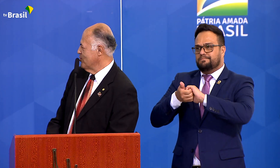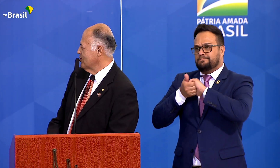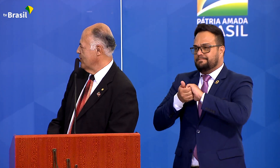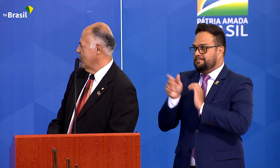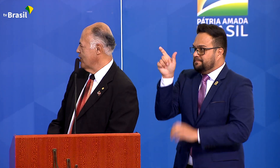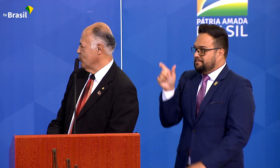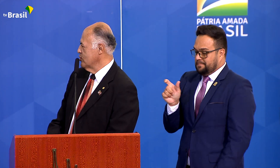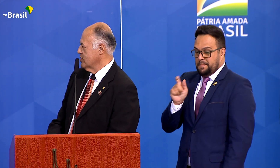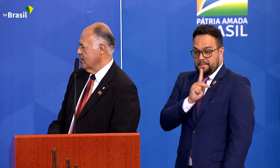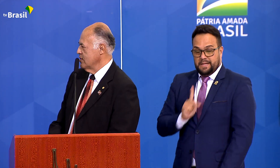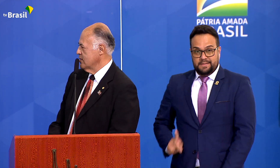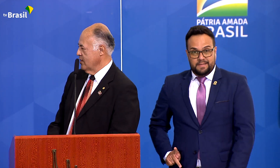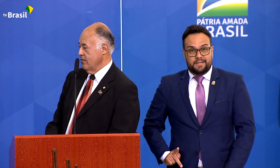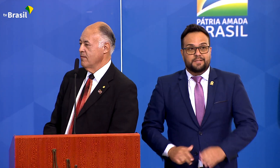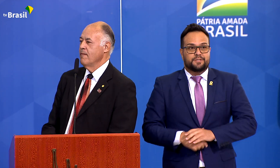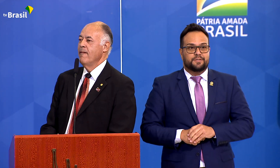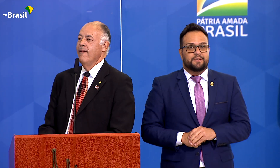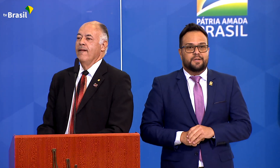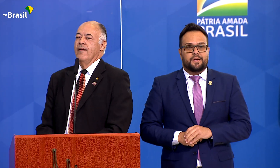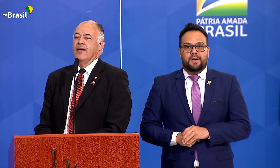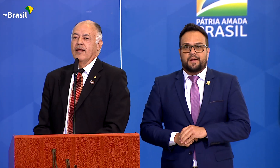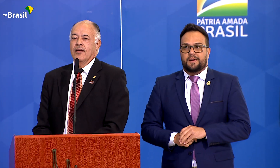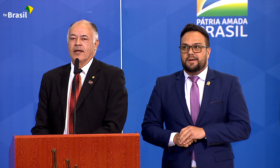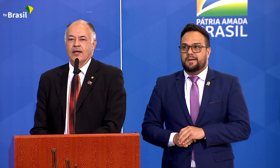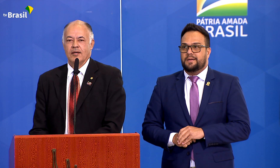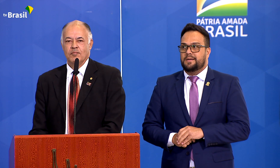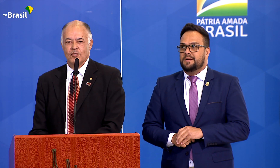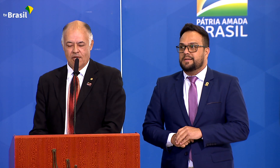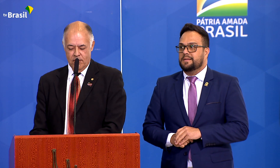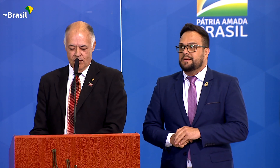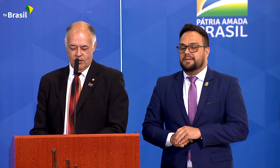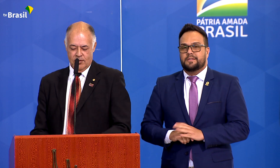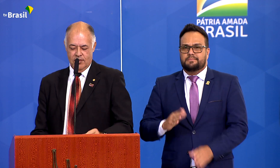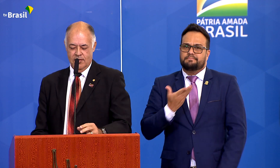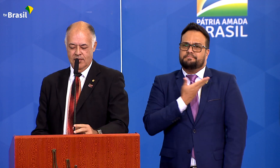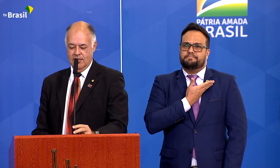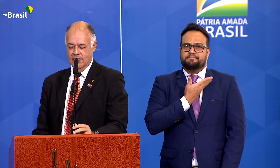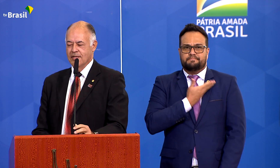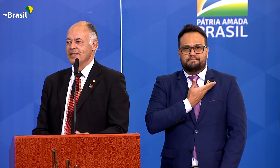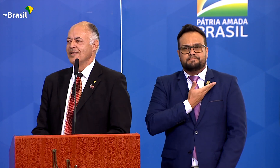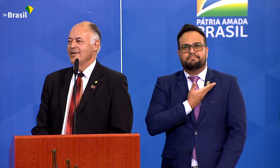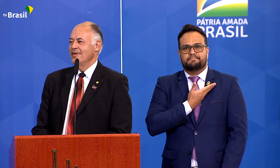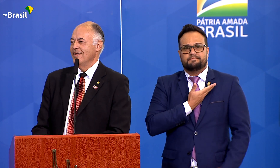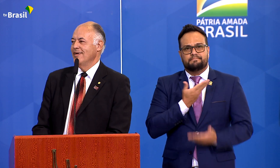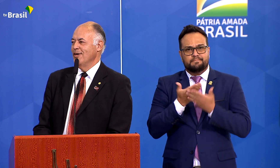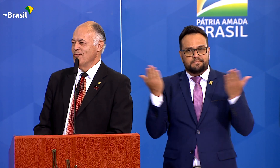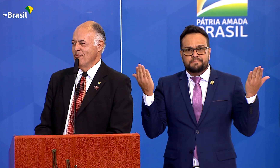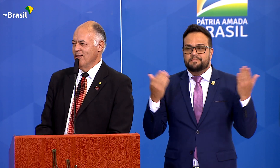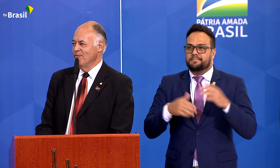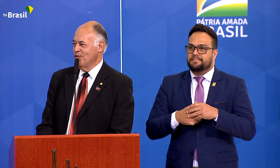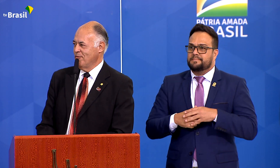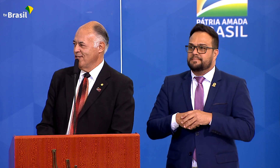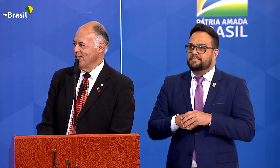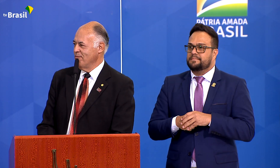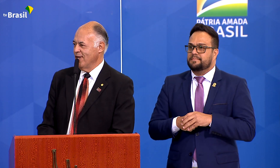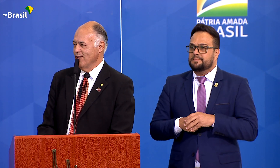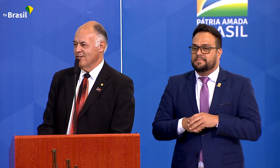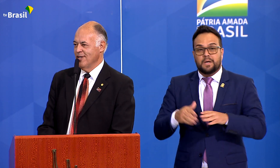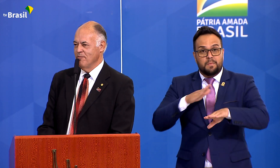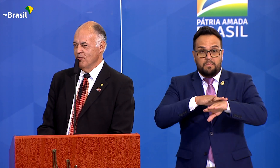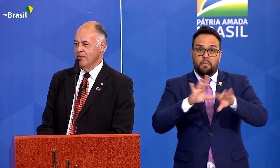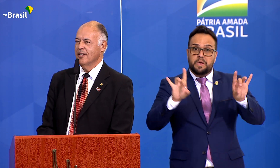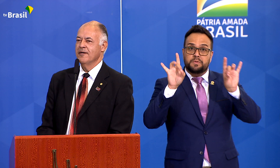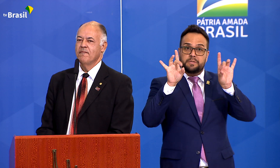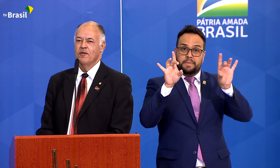presidência sua pessoa saudar a todos que aqui estão Olá meus amigos Esse é um momento muito especial